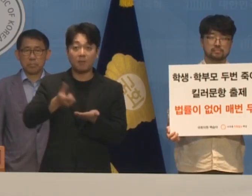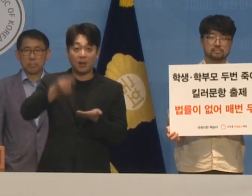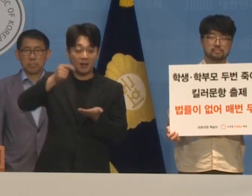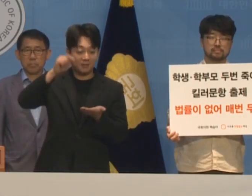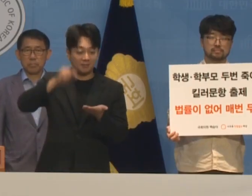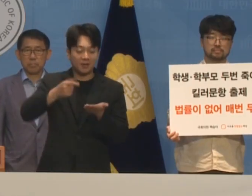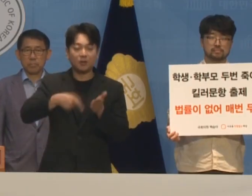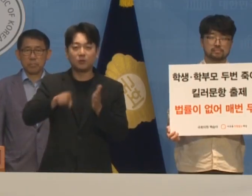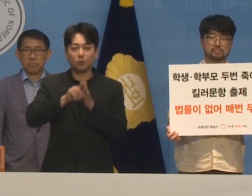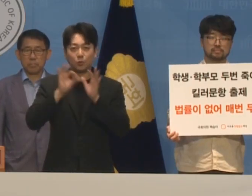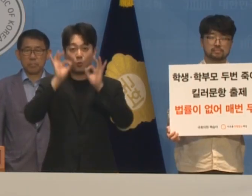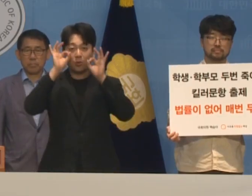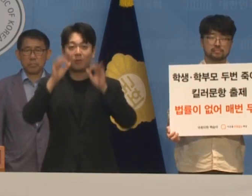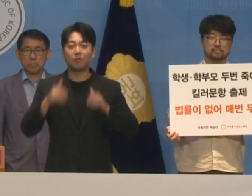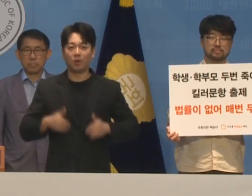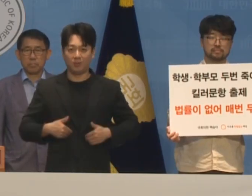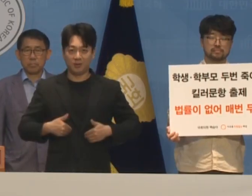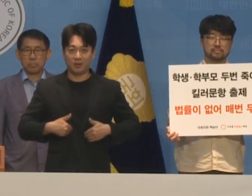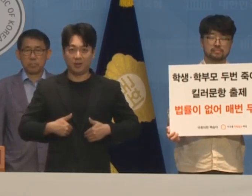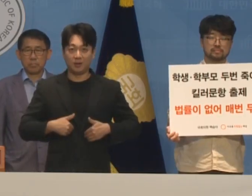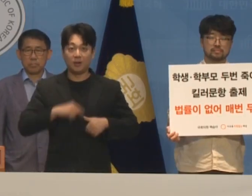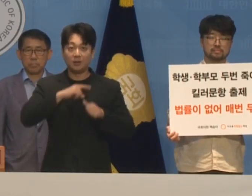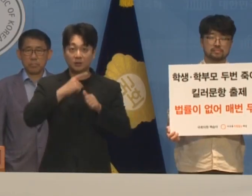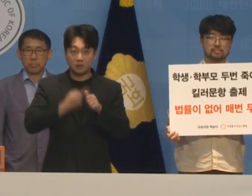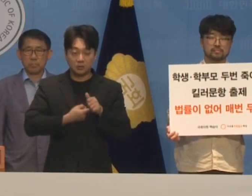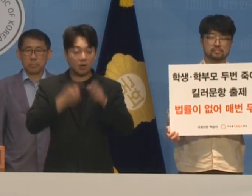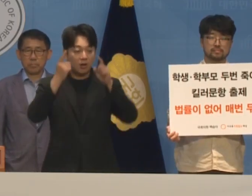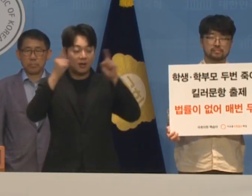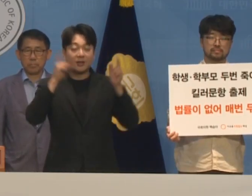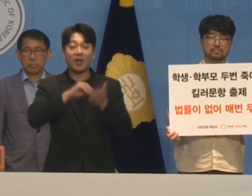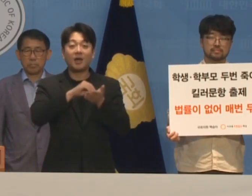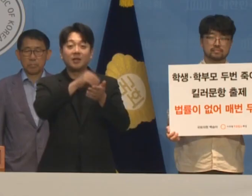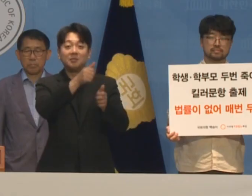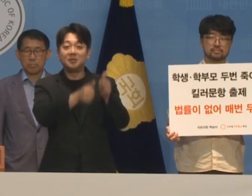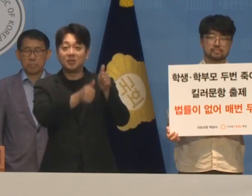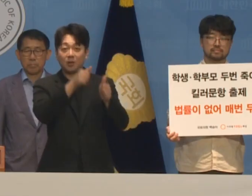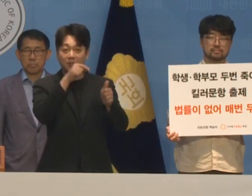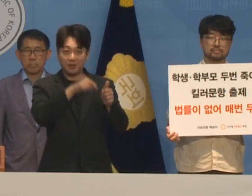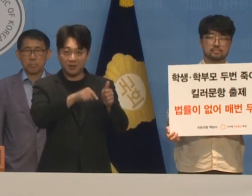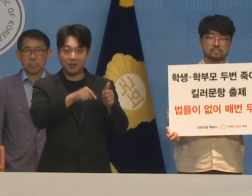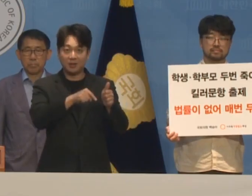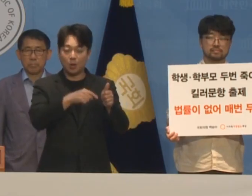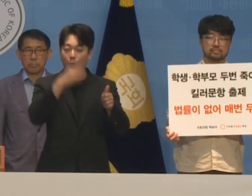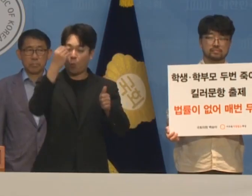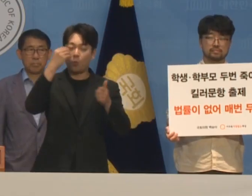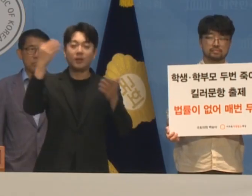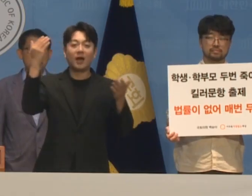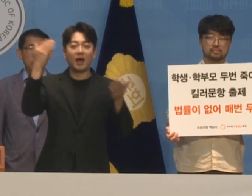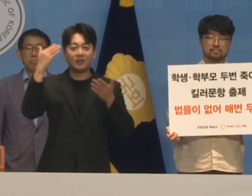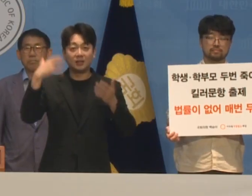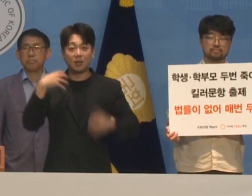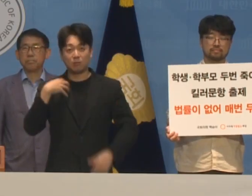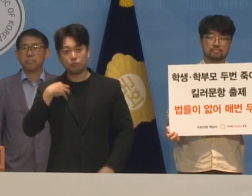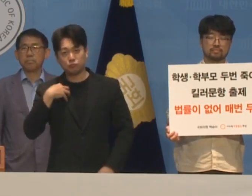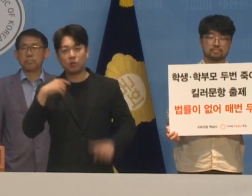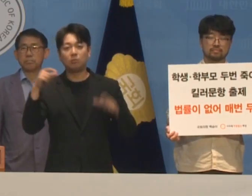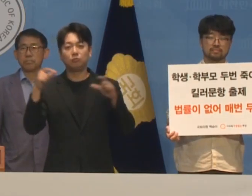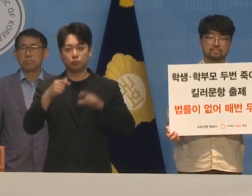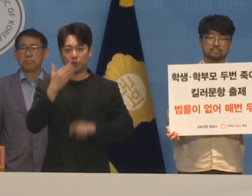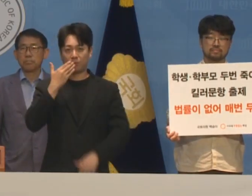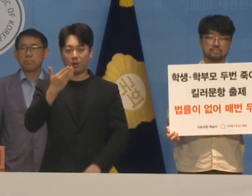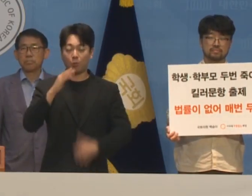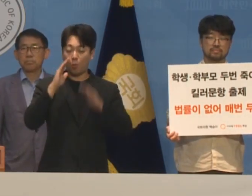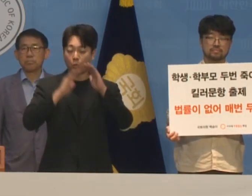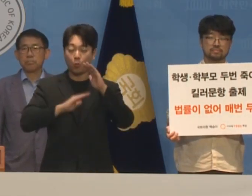노력해야 할 것입니다. 이를 통해 수능이 고교 교육과정을 준수하여 수험생들의 입시 부담을 줄이고 또